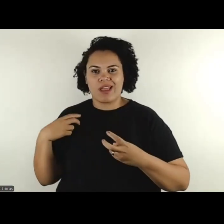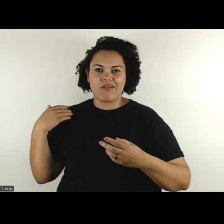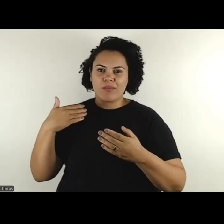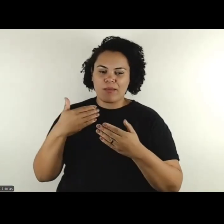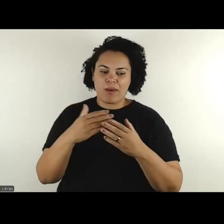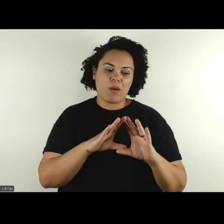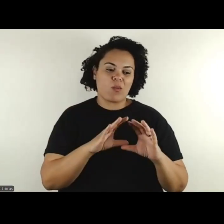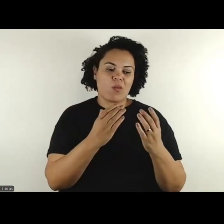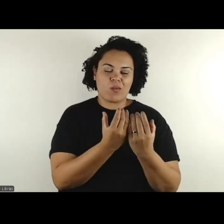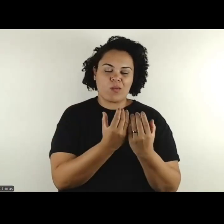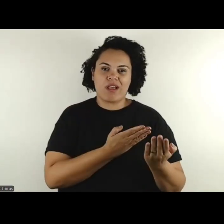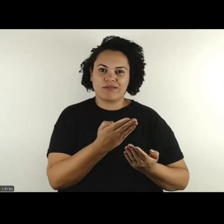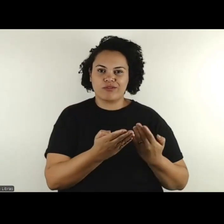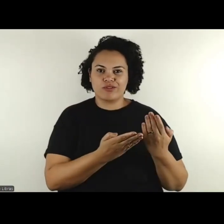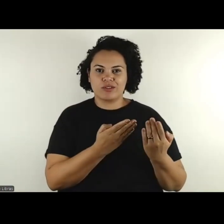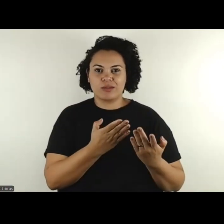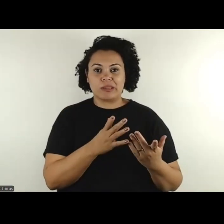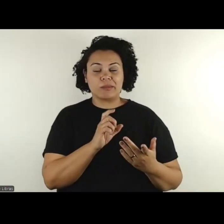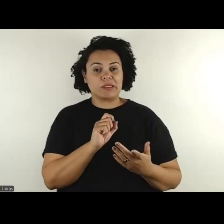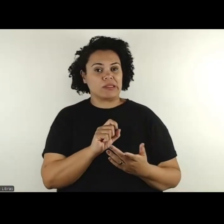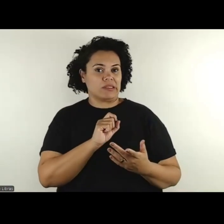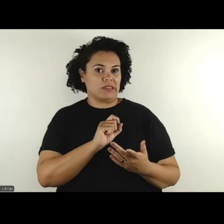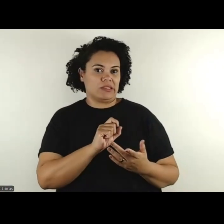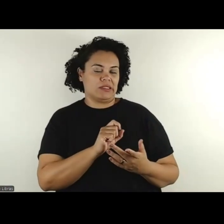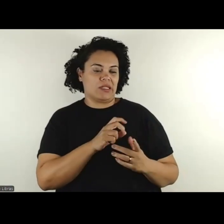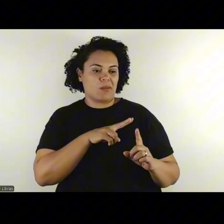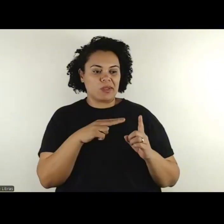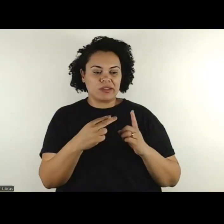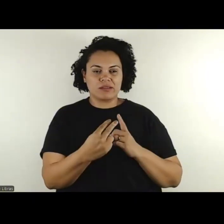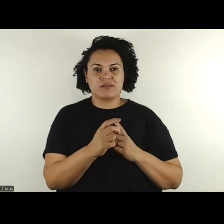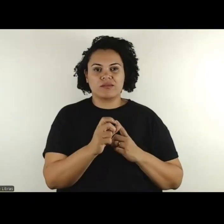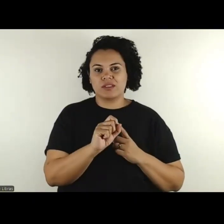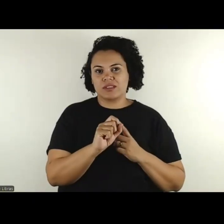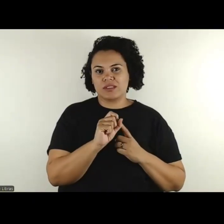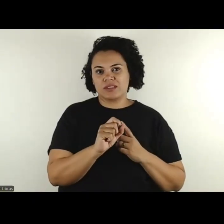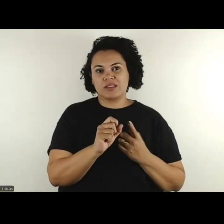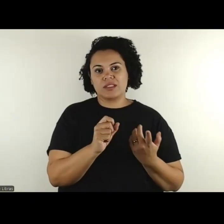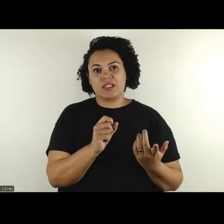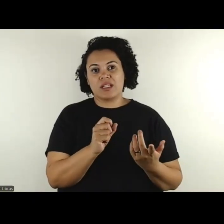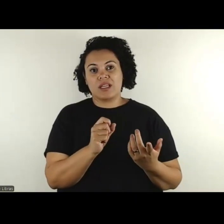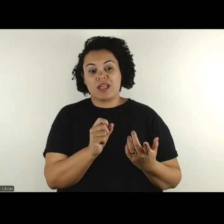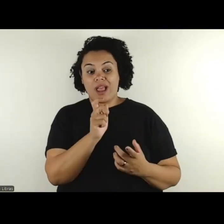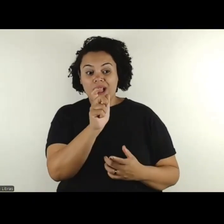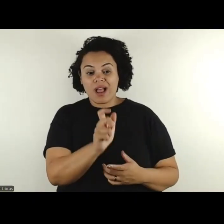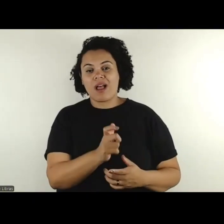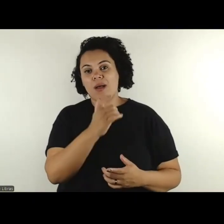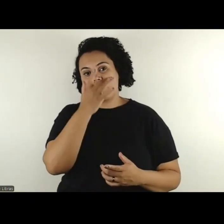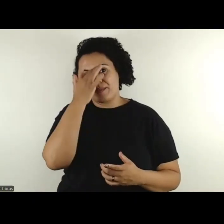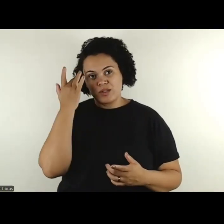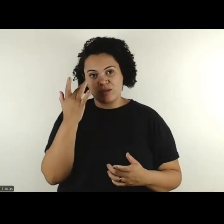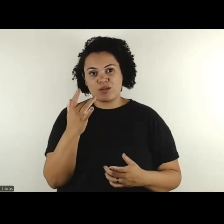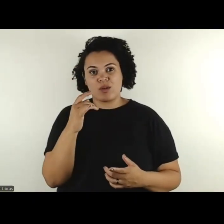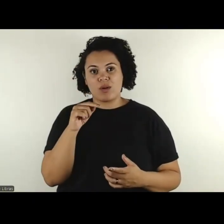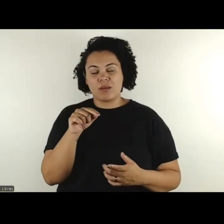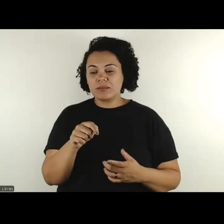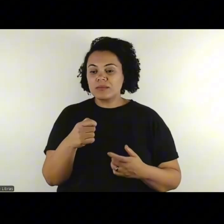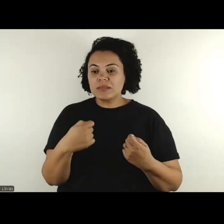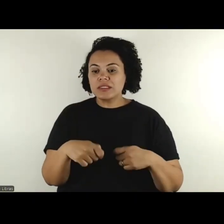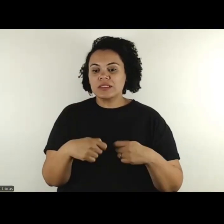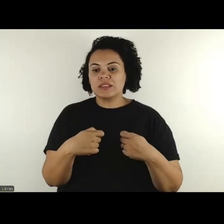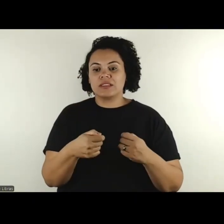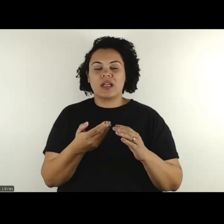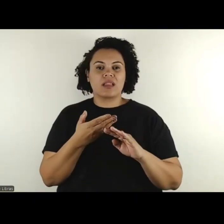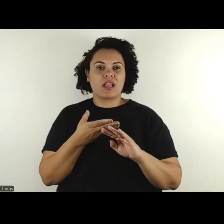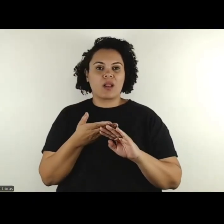comunidades terapêuticas, uma inversão dessa perspectiva, né? Se o sujeito ele tem que estar abstinente para ele poder,